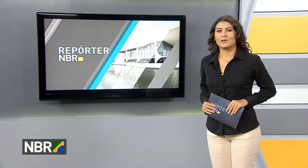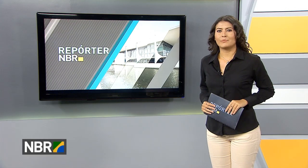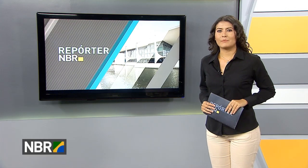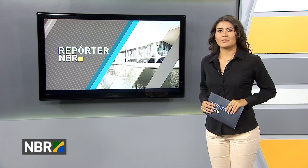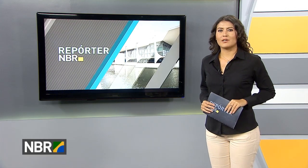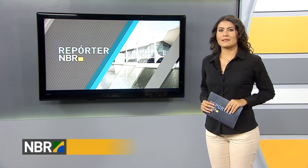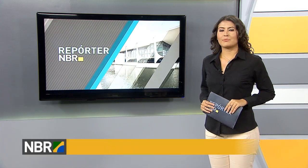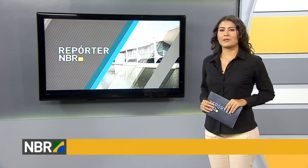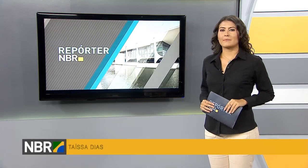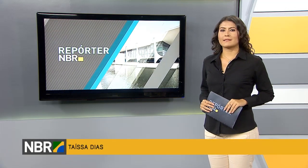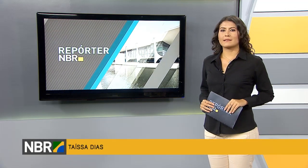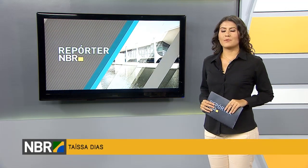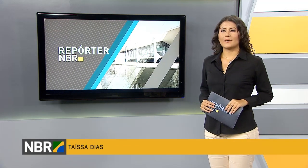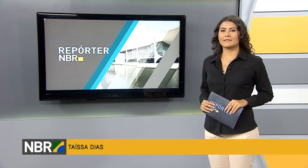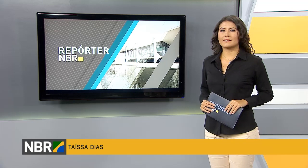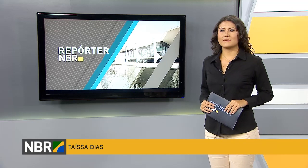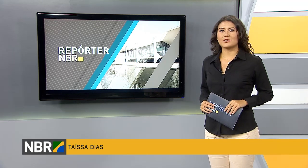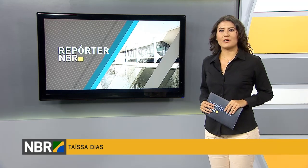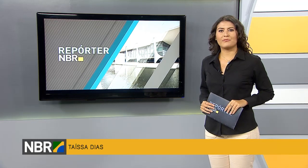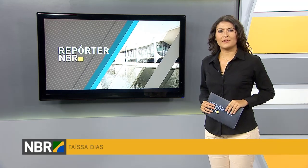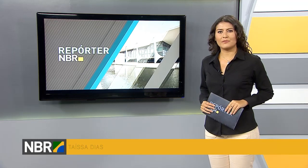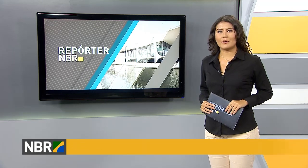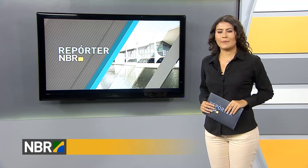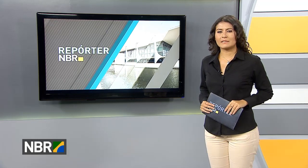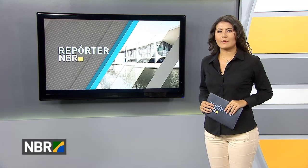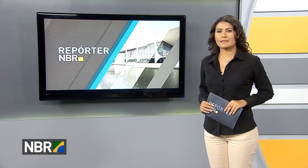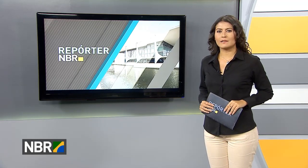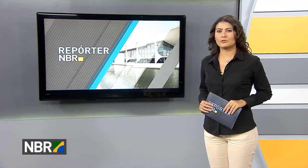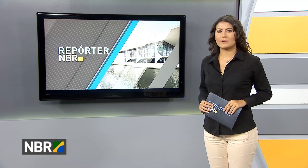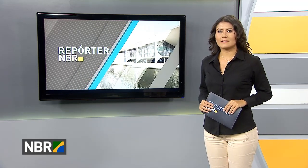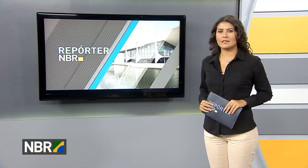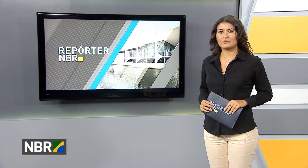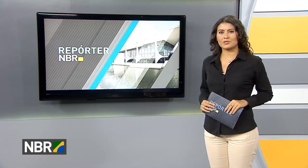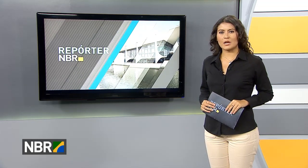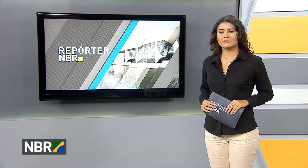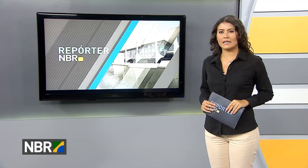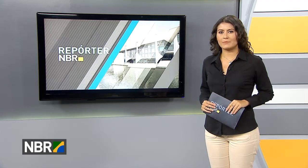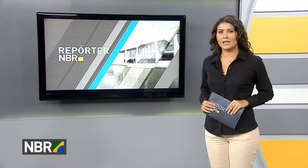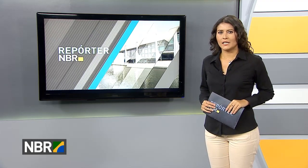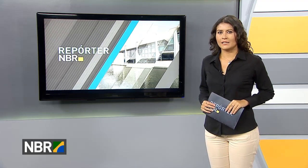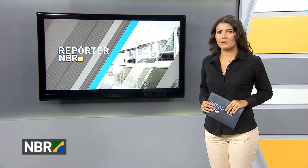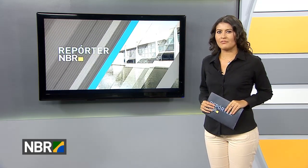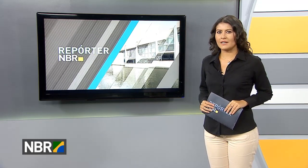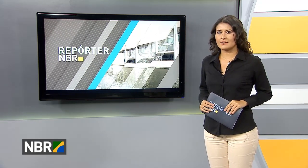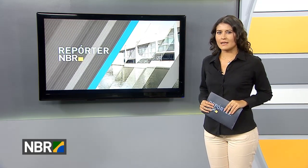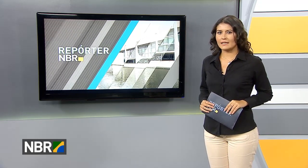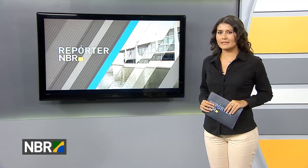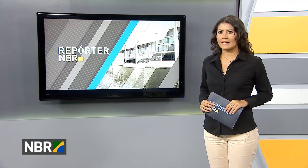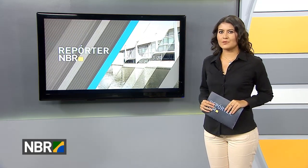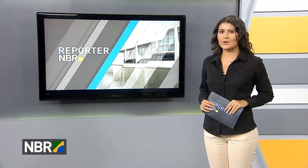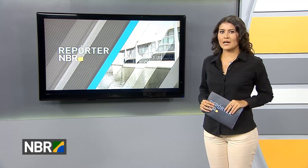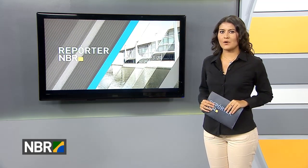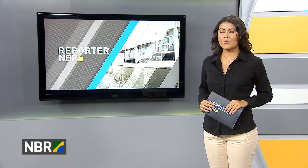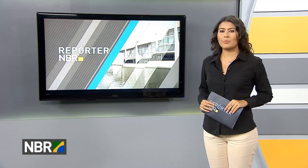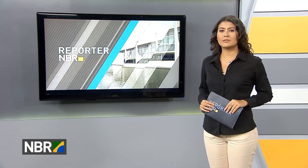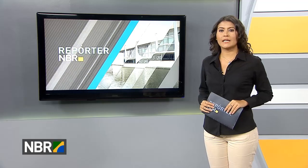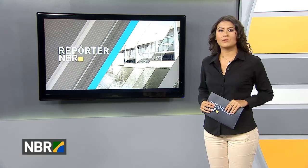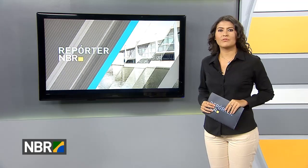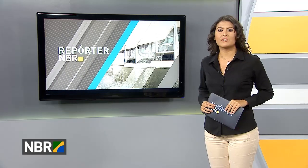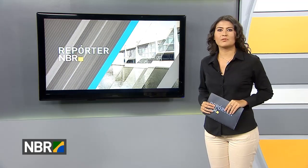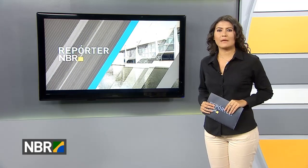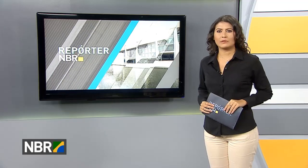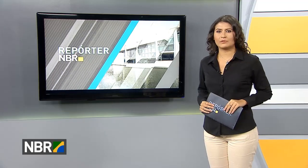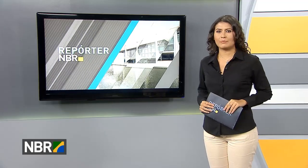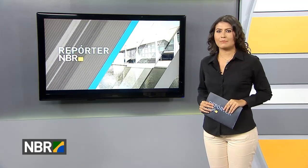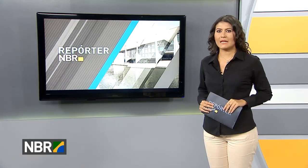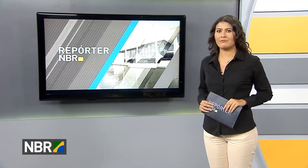Olá, interrompemos nossa programação para transmitir ao vivo a participação do presidente Michel Temer na Conferência Internacional O Poder